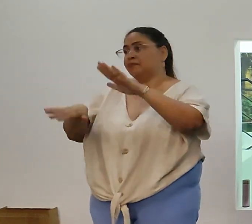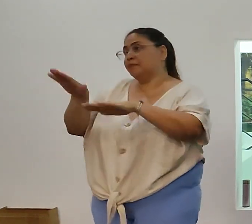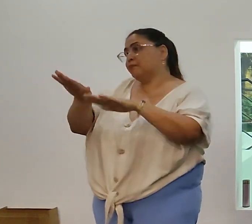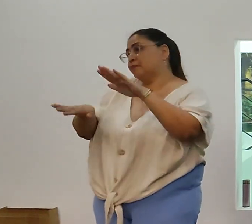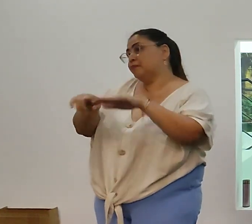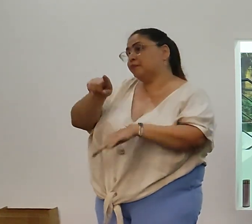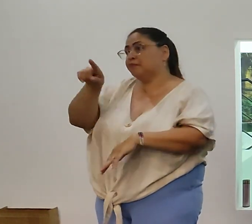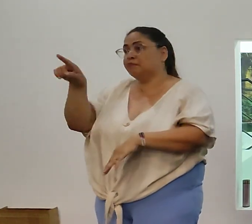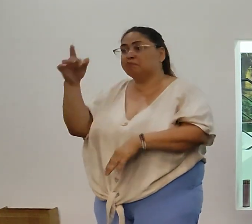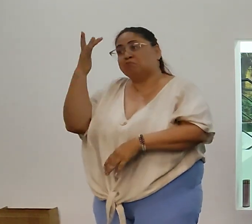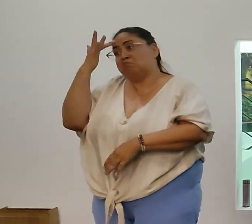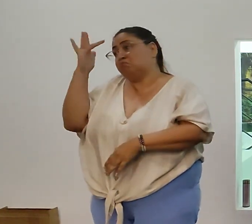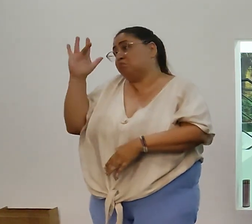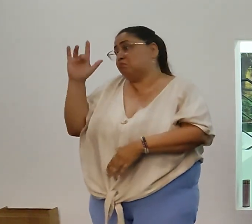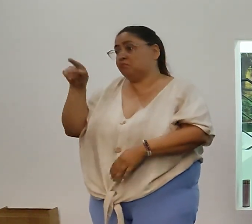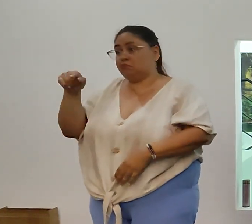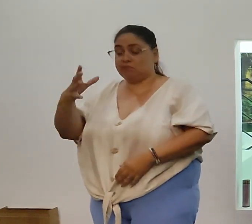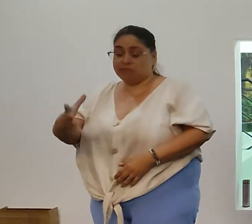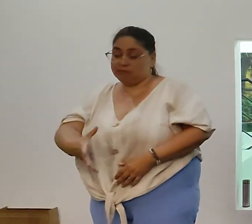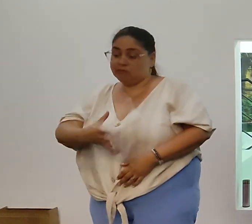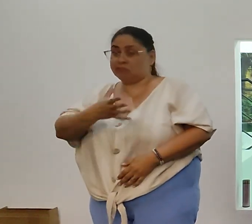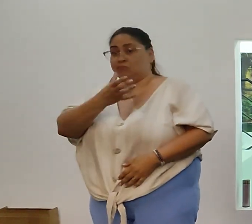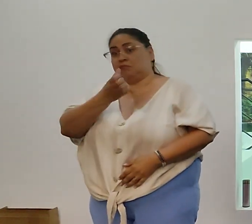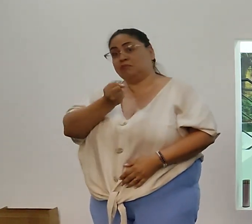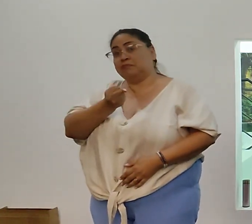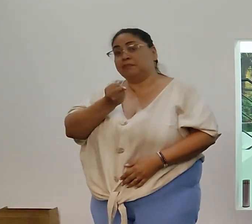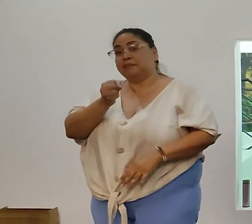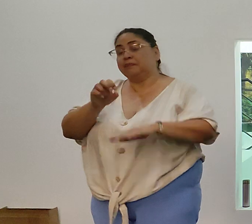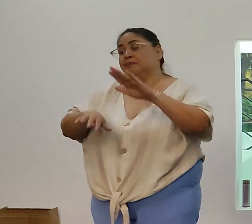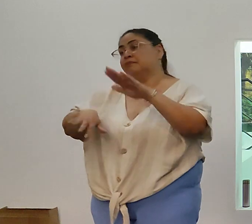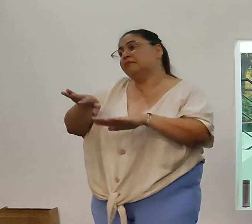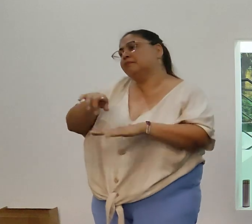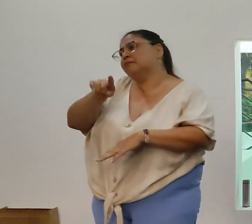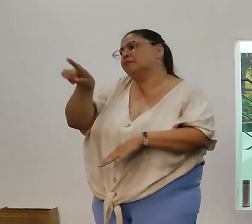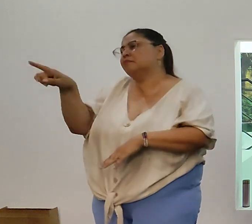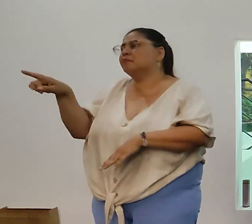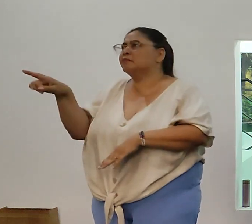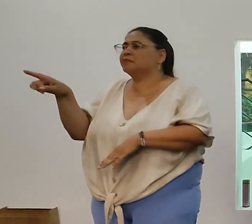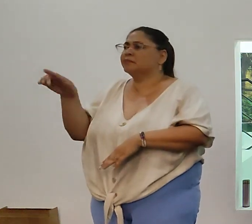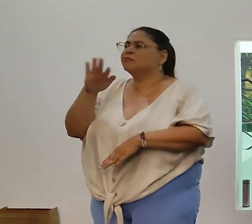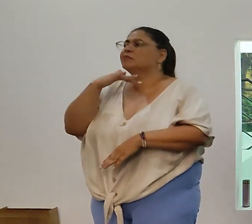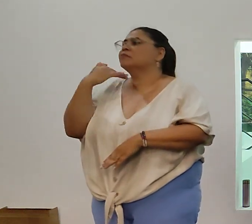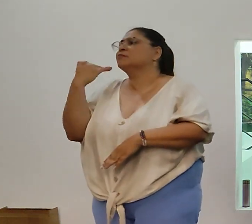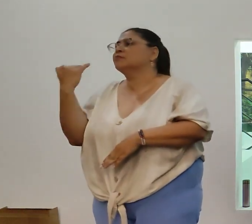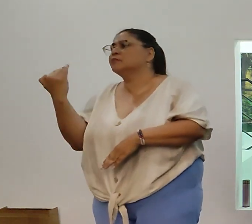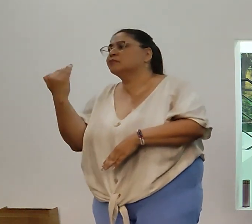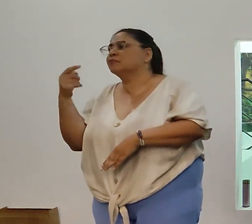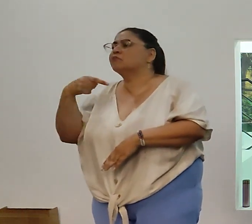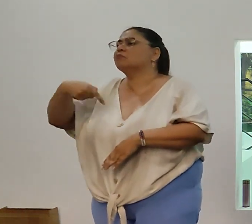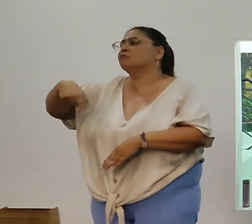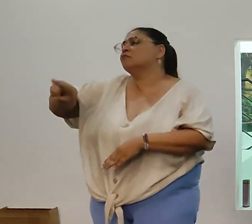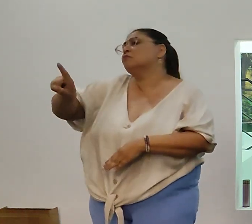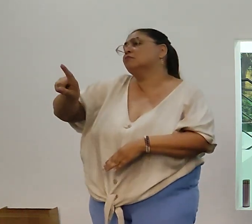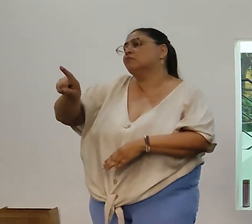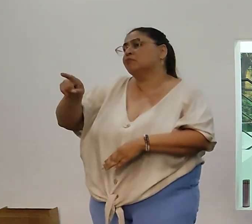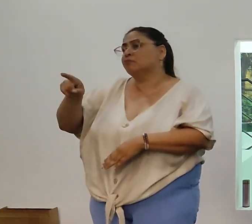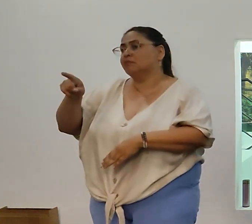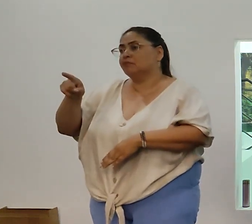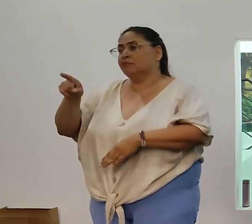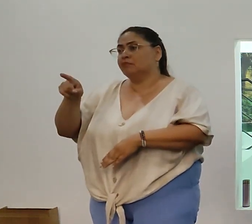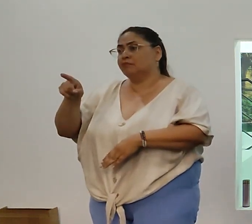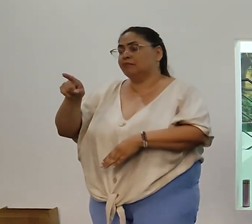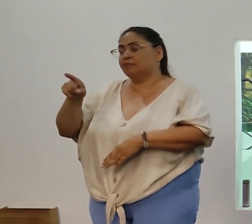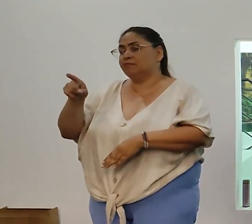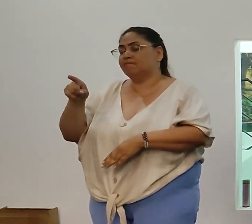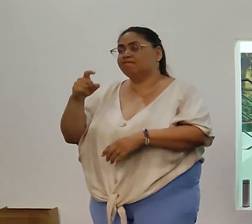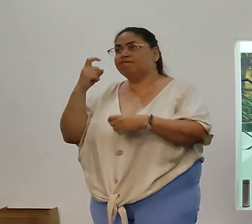plena certeza da sua salvação. E muitas vezes pensa para onde você irá depois que você partir daqui. Talvez